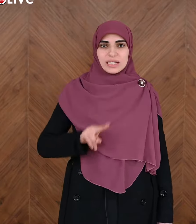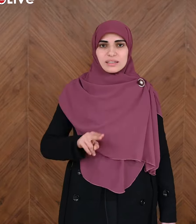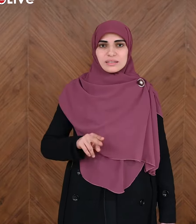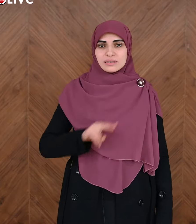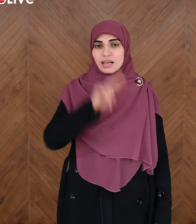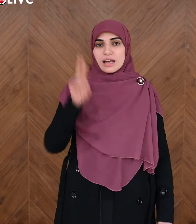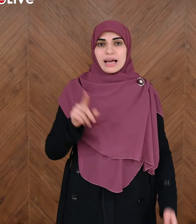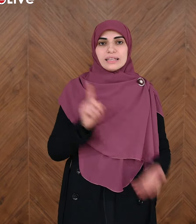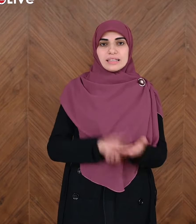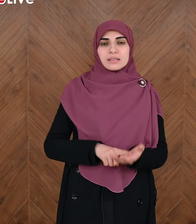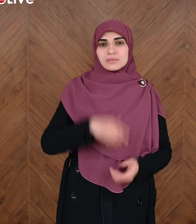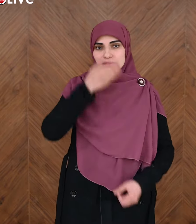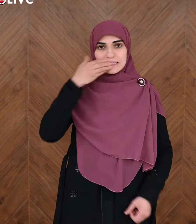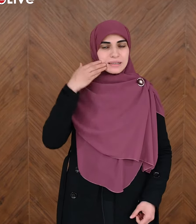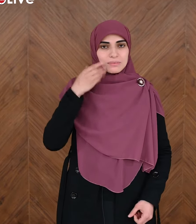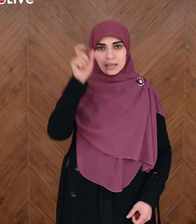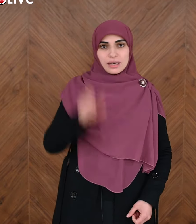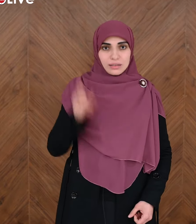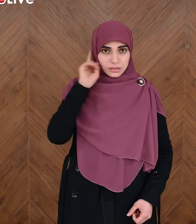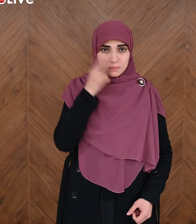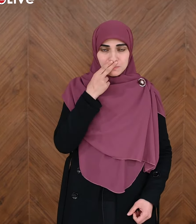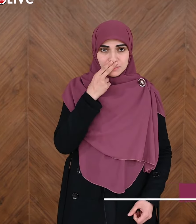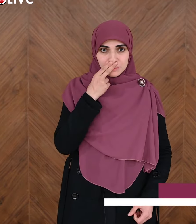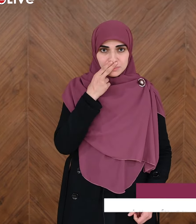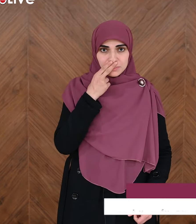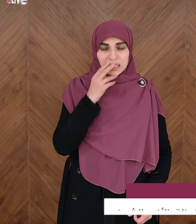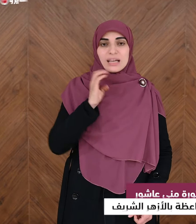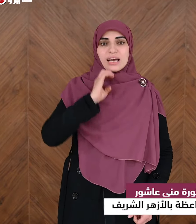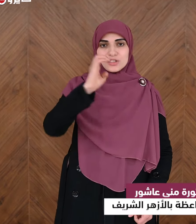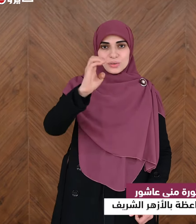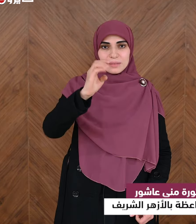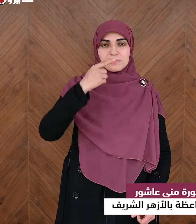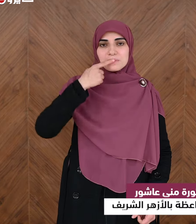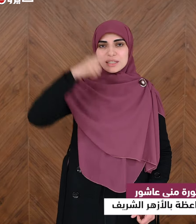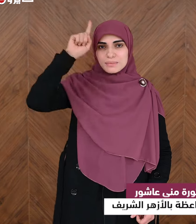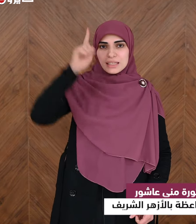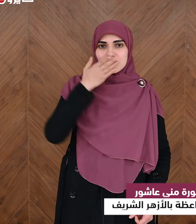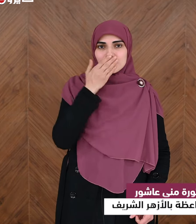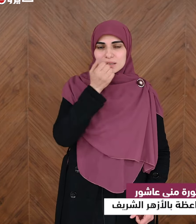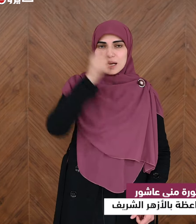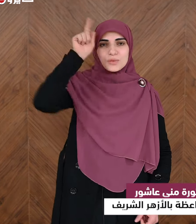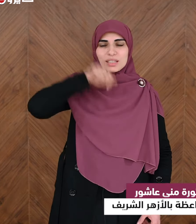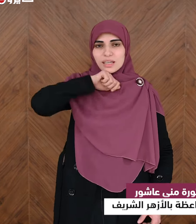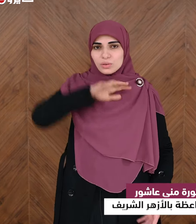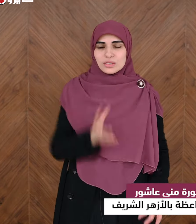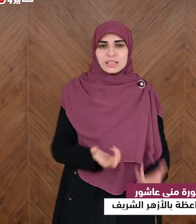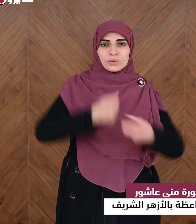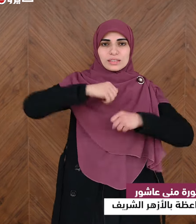سؤال: هل يجب الصيام على الأصم؟ الجواب: بسم الله الحمد لله والصلاة والسلام